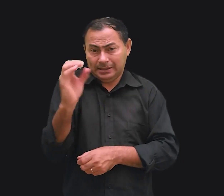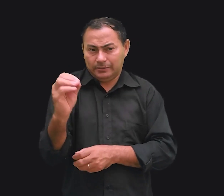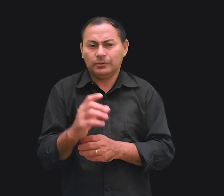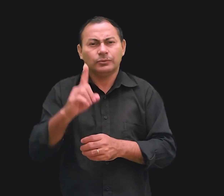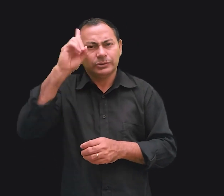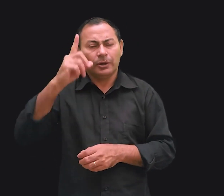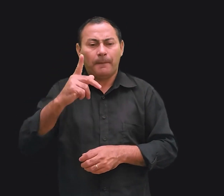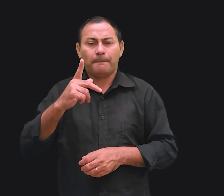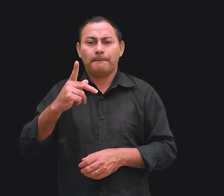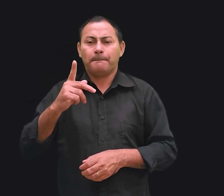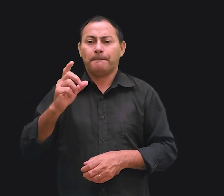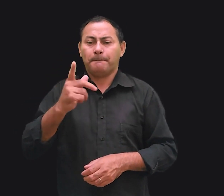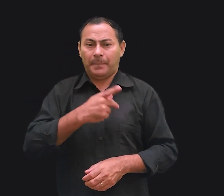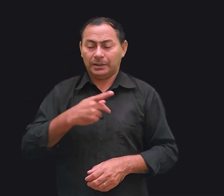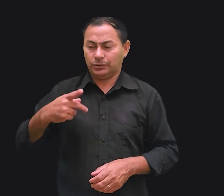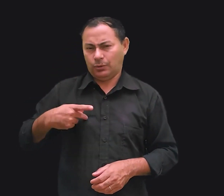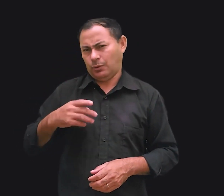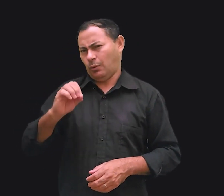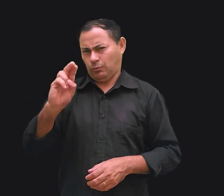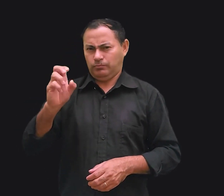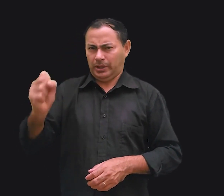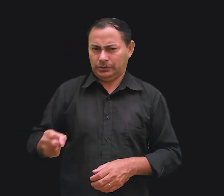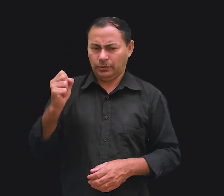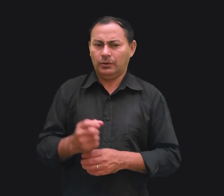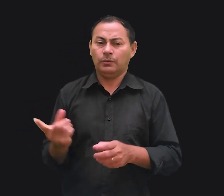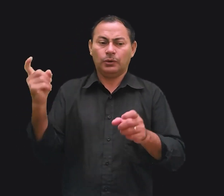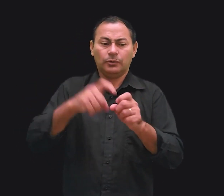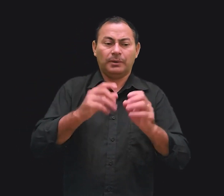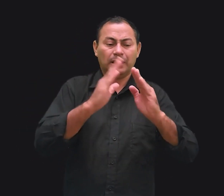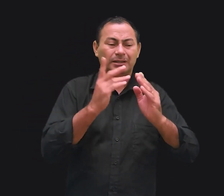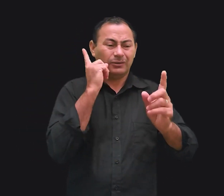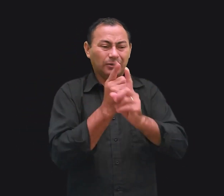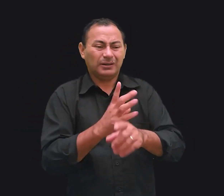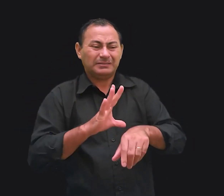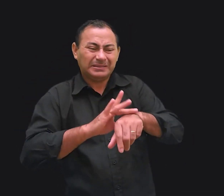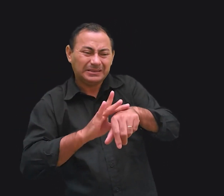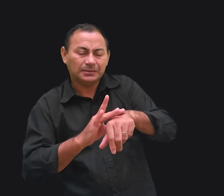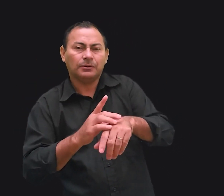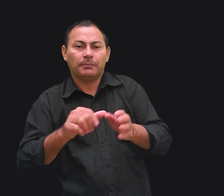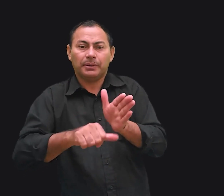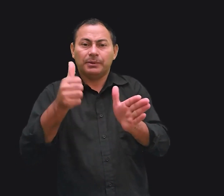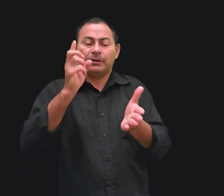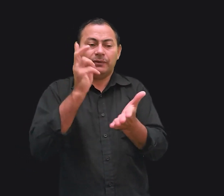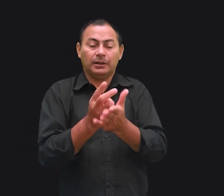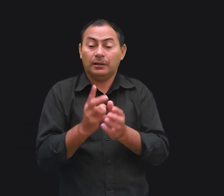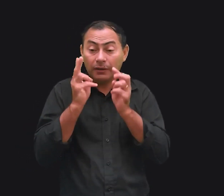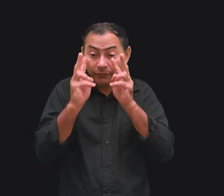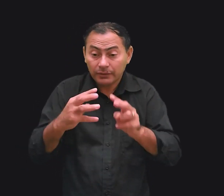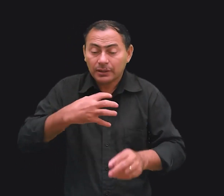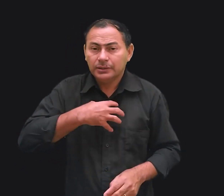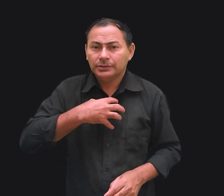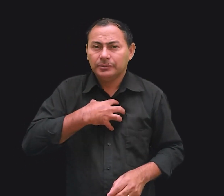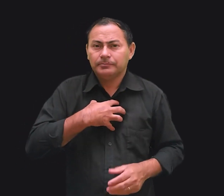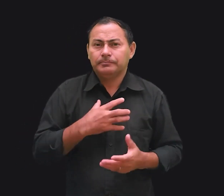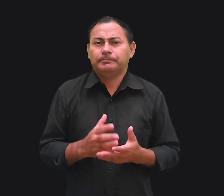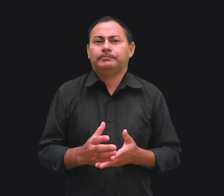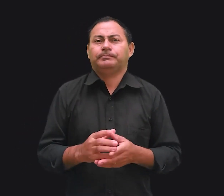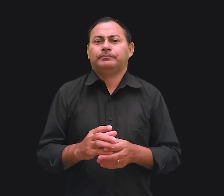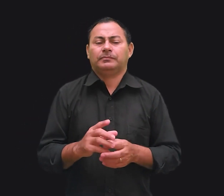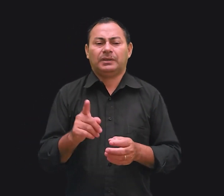dia, o pastor Dick Woodward voltou para casa e a encontrou muito mal. Foi a primeira vez que ele a viu daquele jeito.